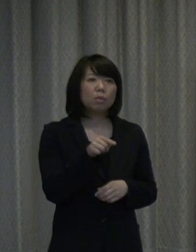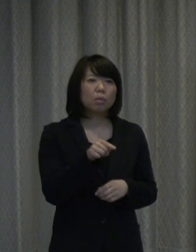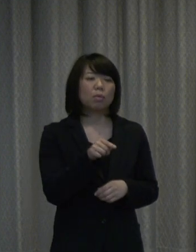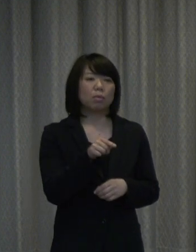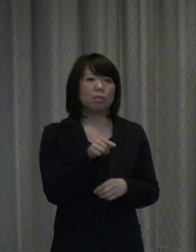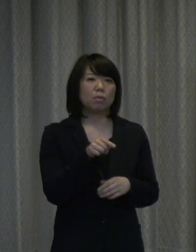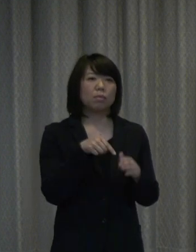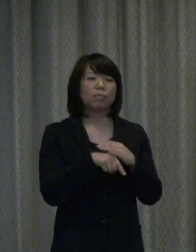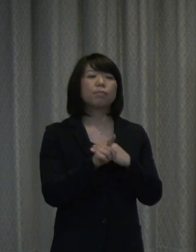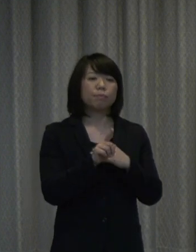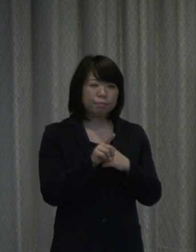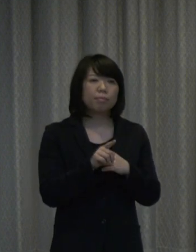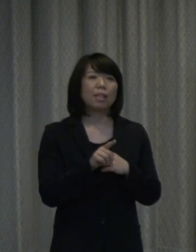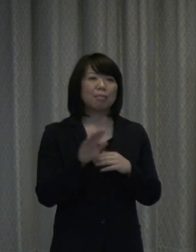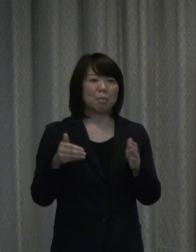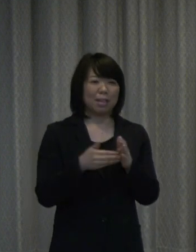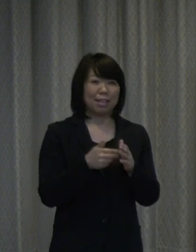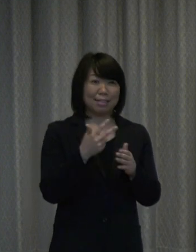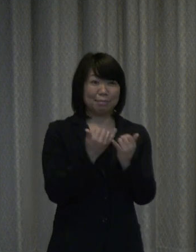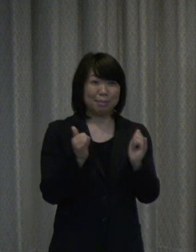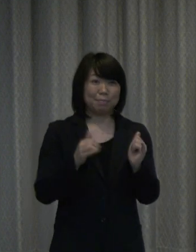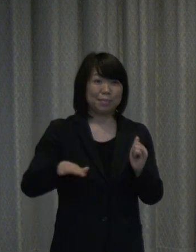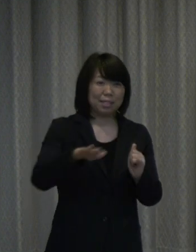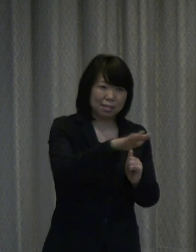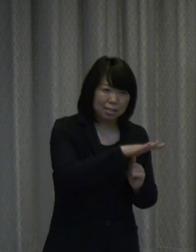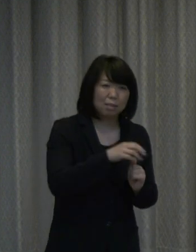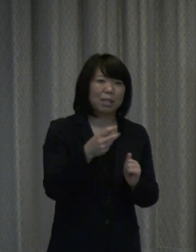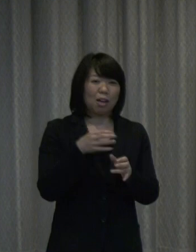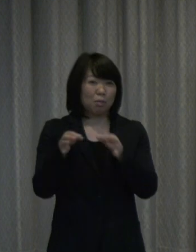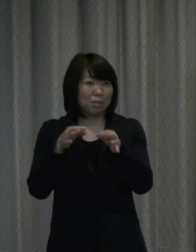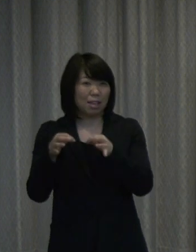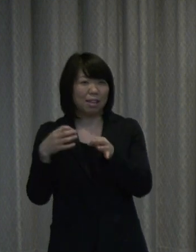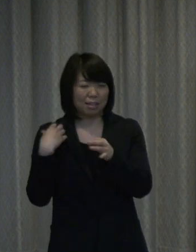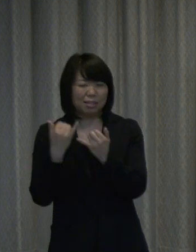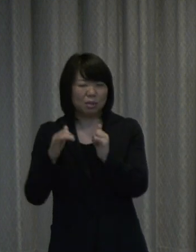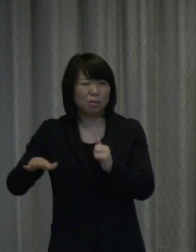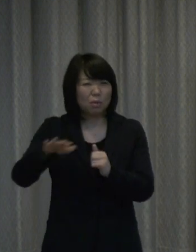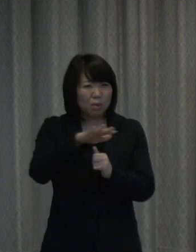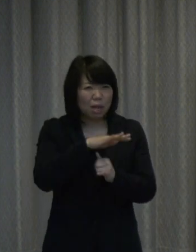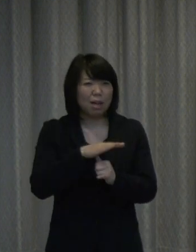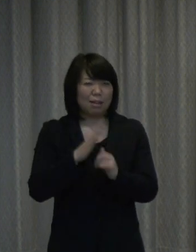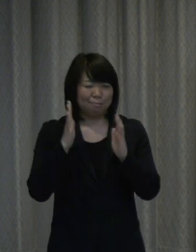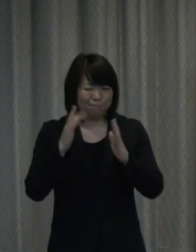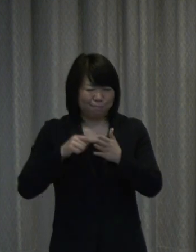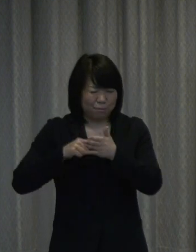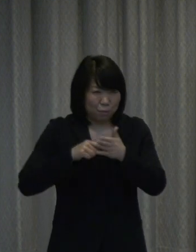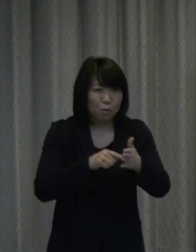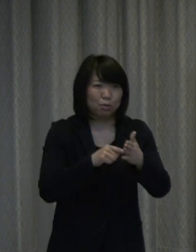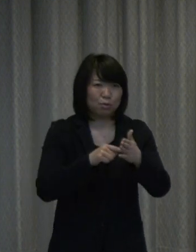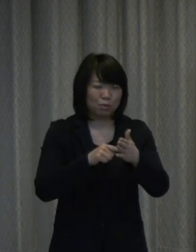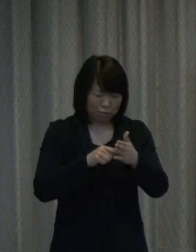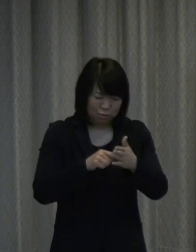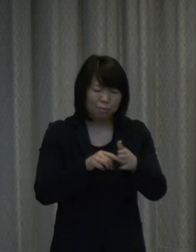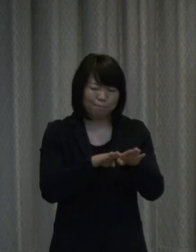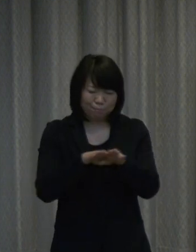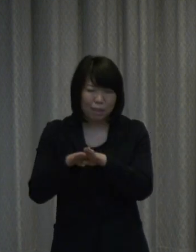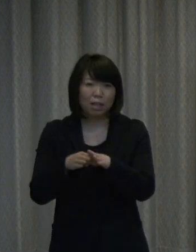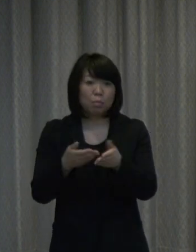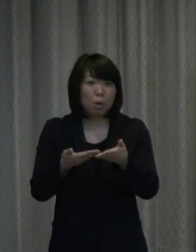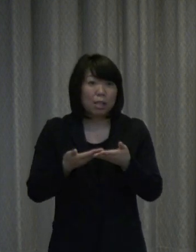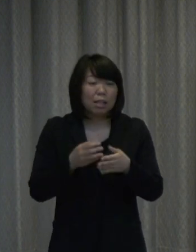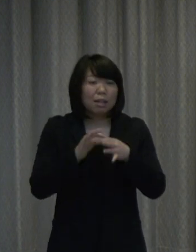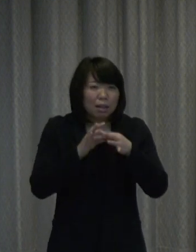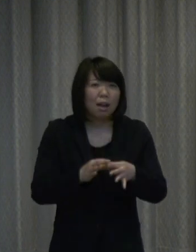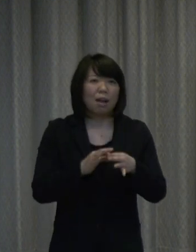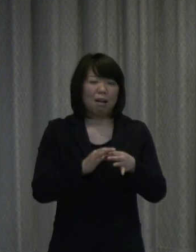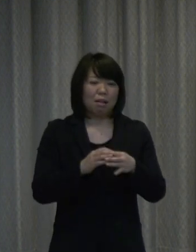この間の市民の皆様方、事業者の方々の大変なご努力のお取り組みの成果だと、このように認識